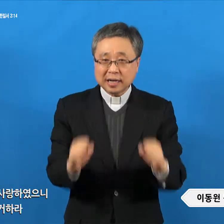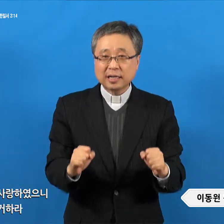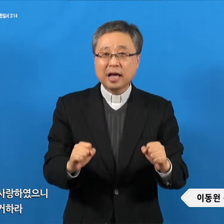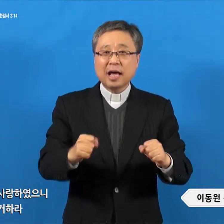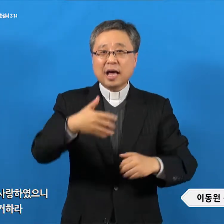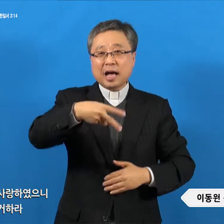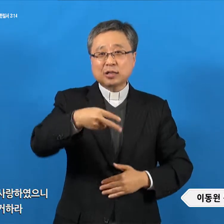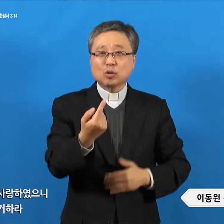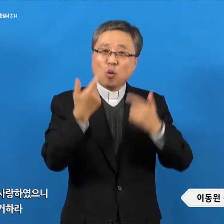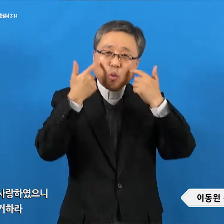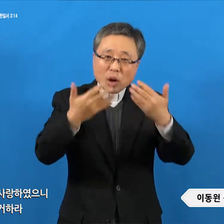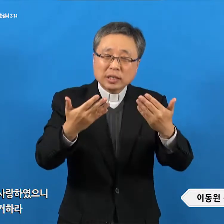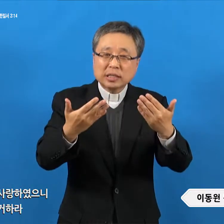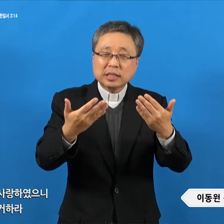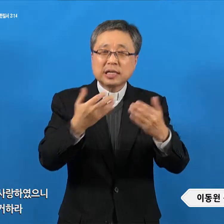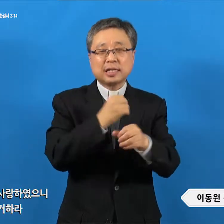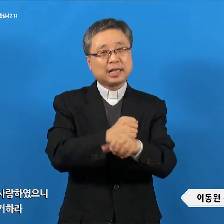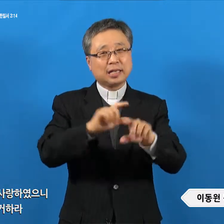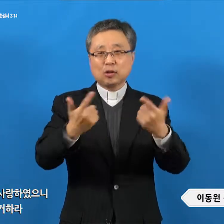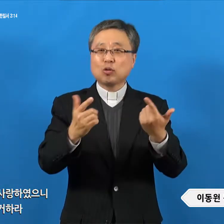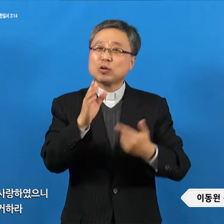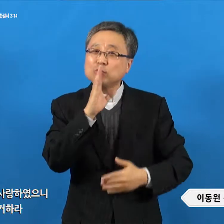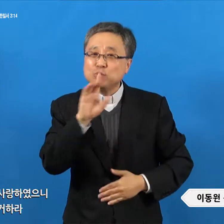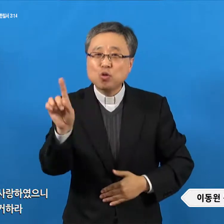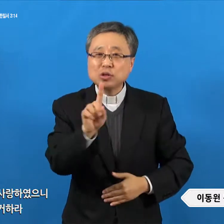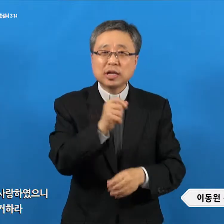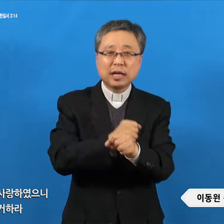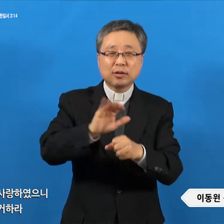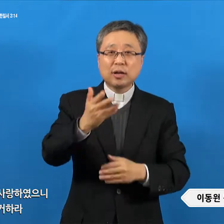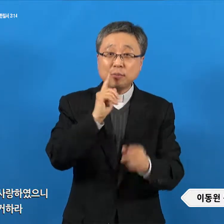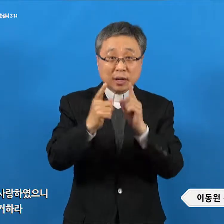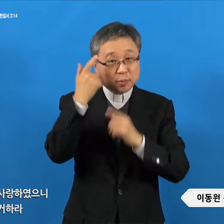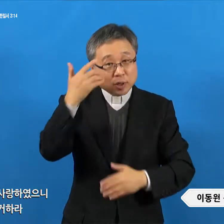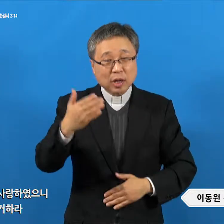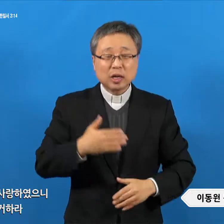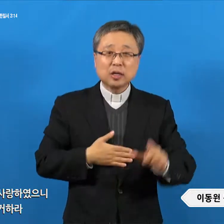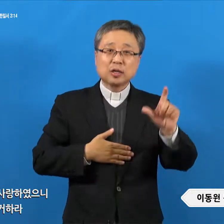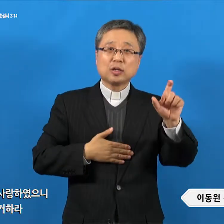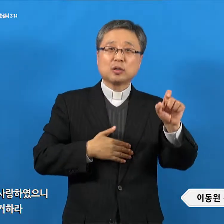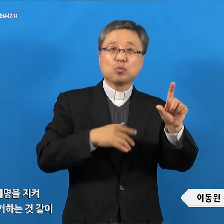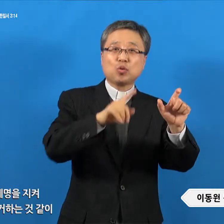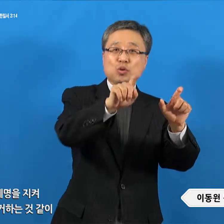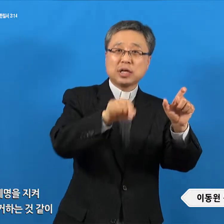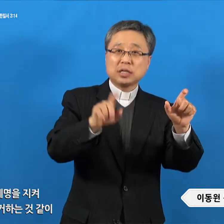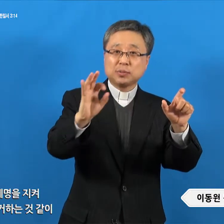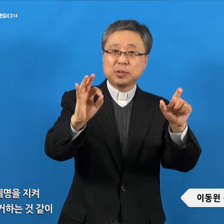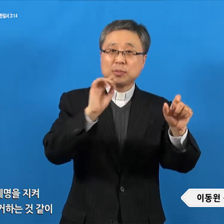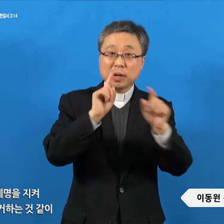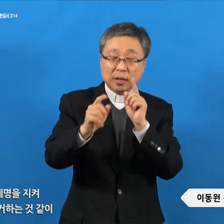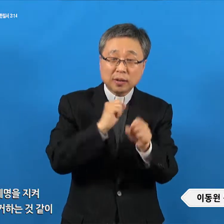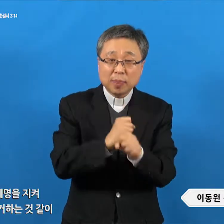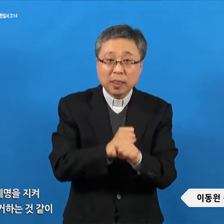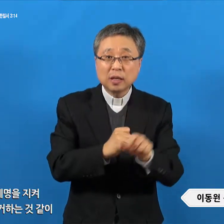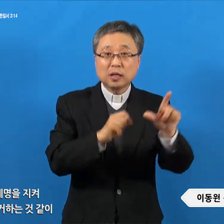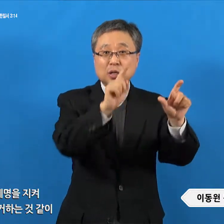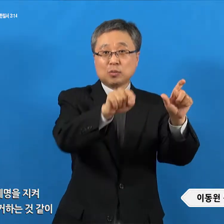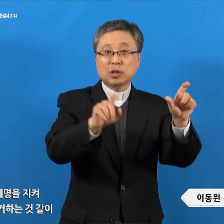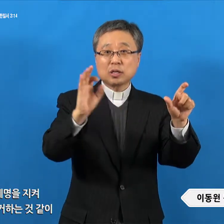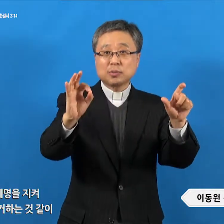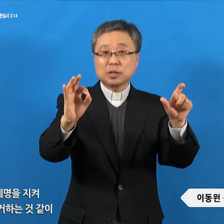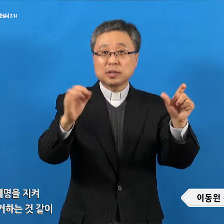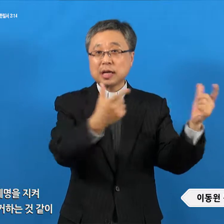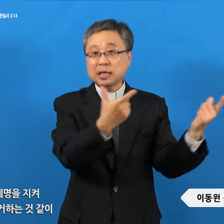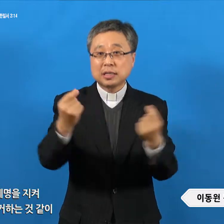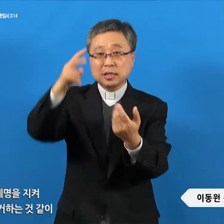확실하지 않아요. 도대체 뭘 해야 된다는 말인가? 자, 요한복음 15장 10절이 대답을 들려줍니다. 15장 10절 다 같이